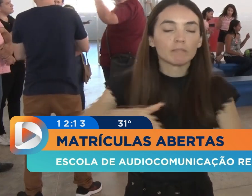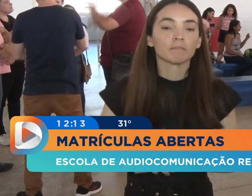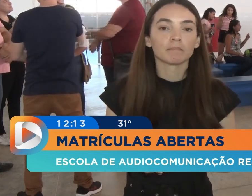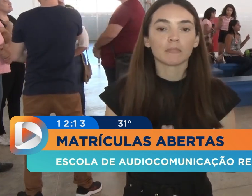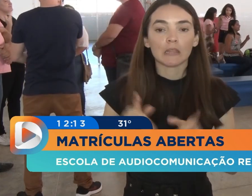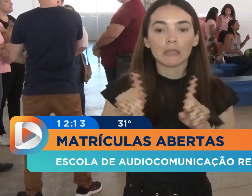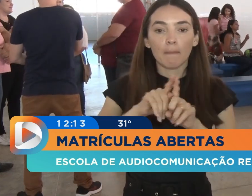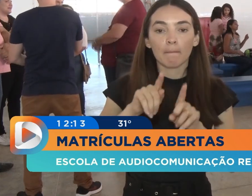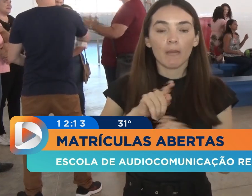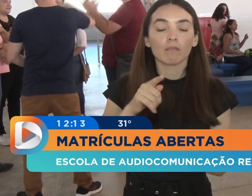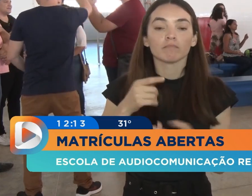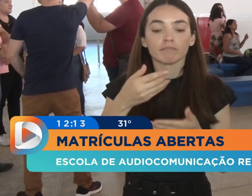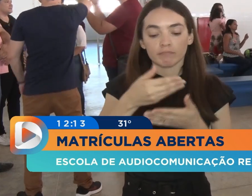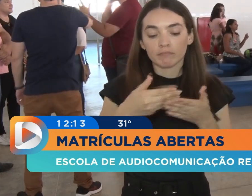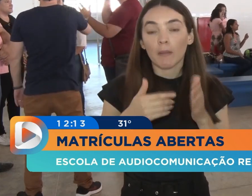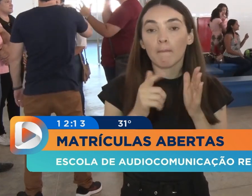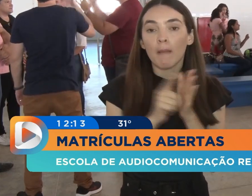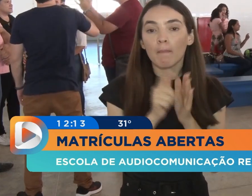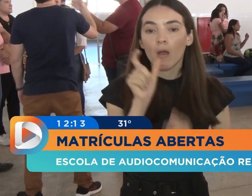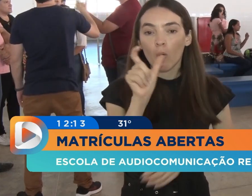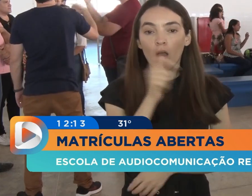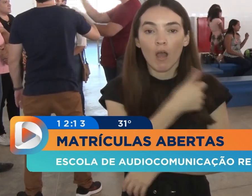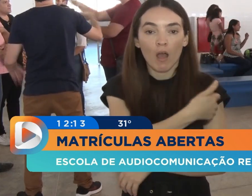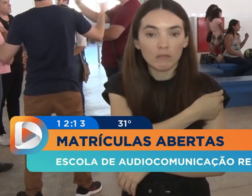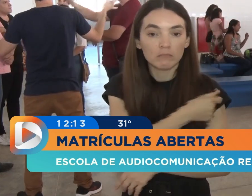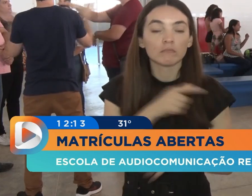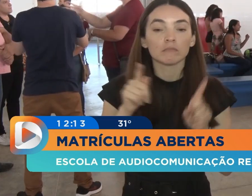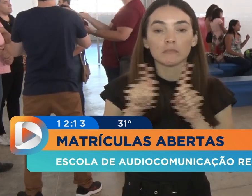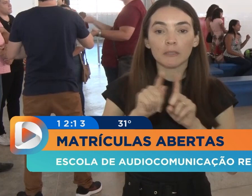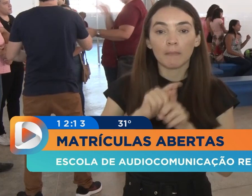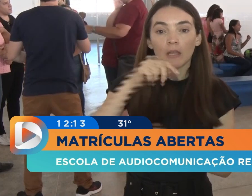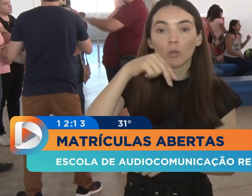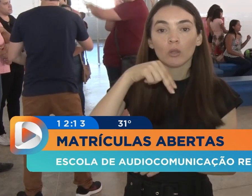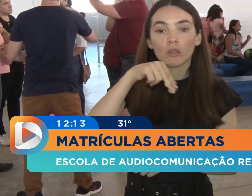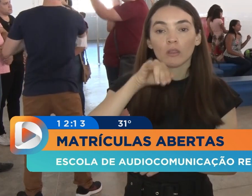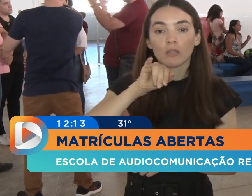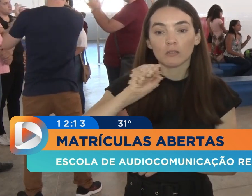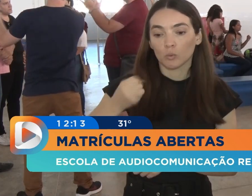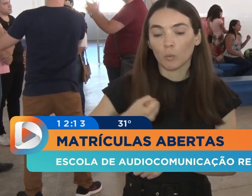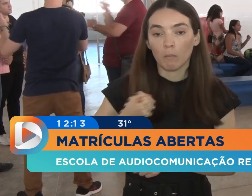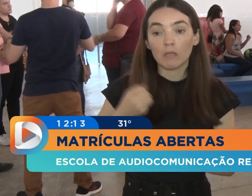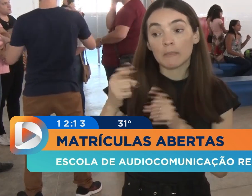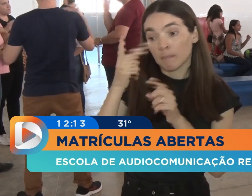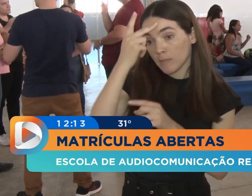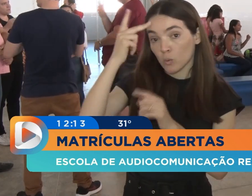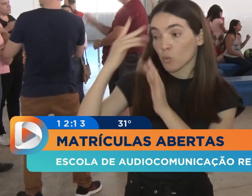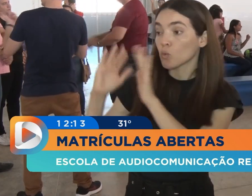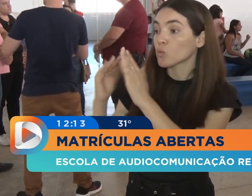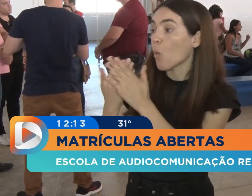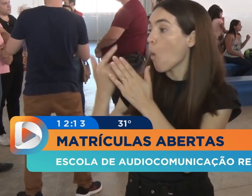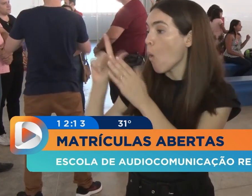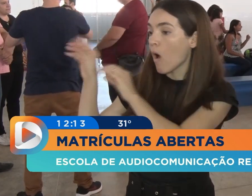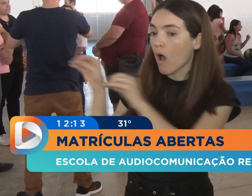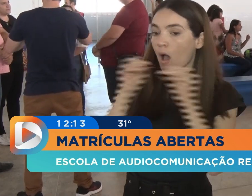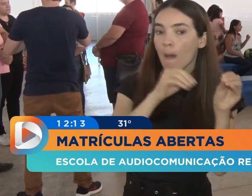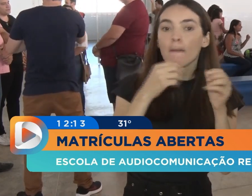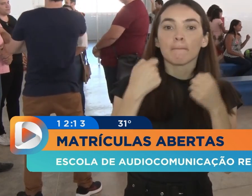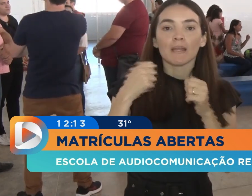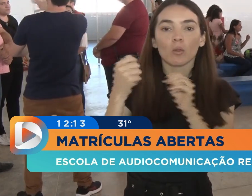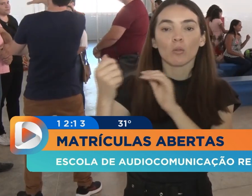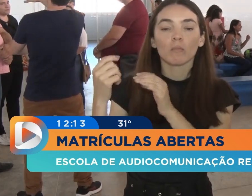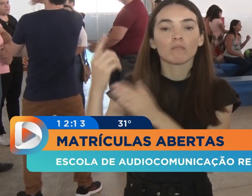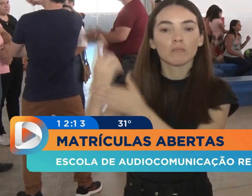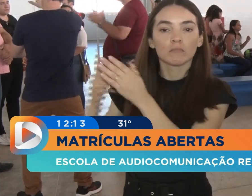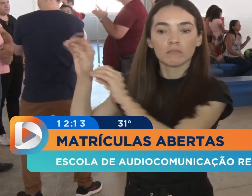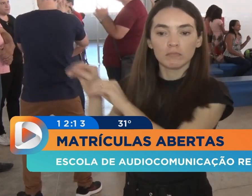o cartão de vacinação, o NIS. Quem vier de outra escola traz também a transferência. Tem